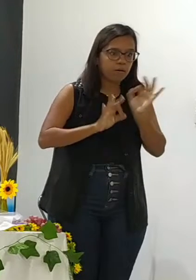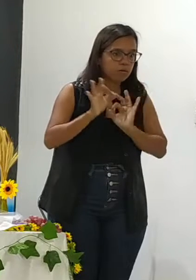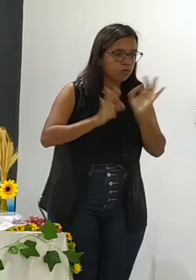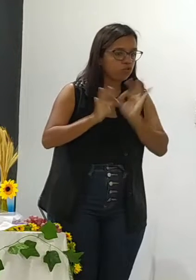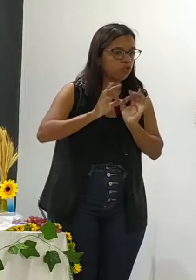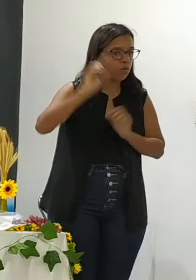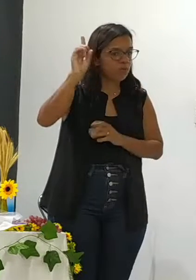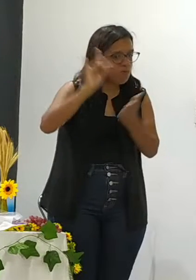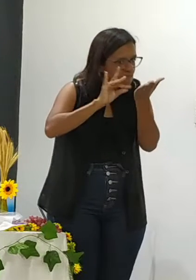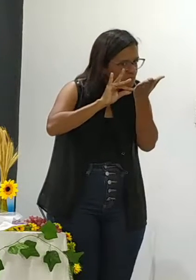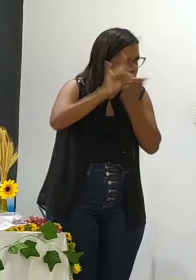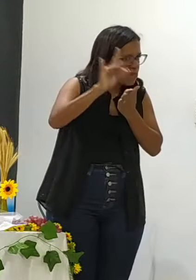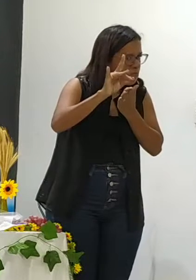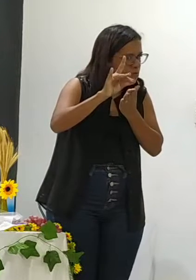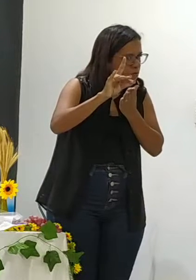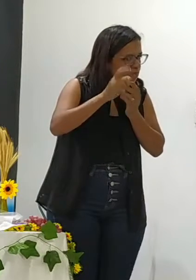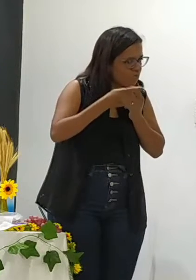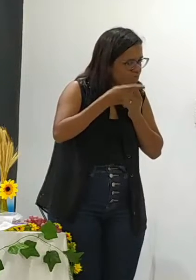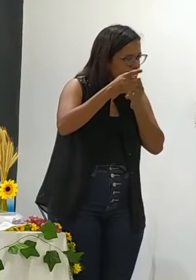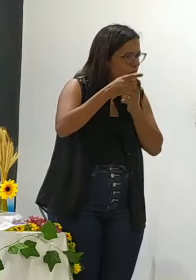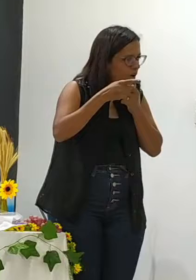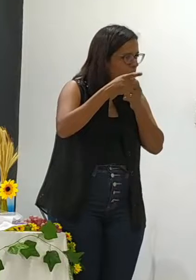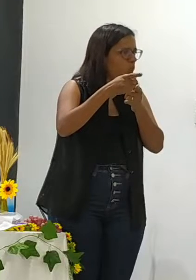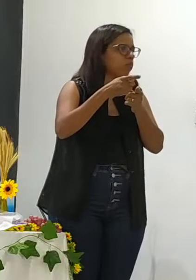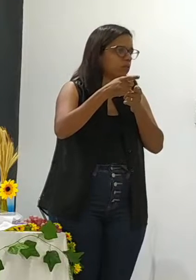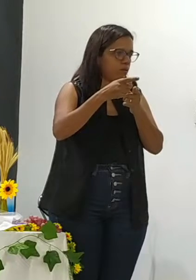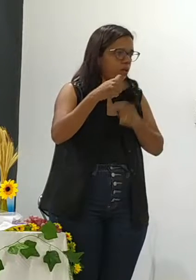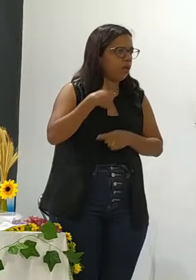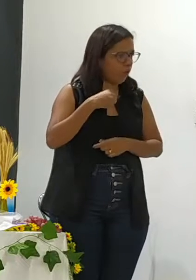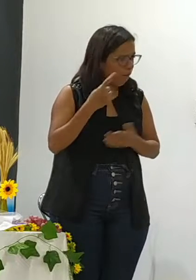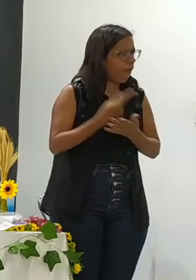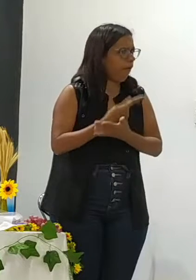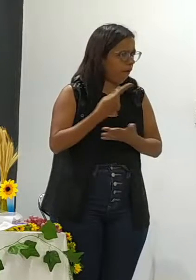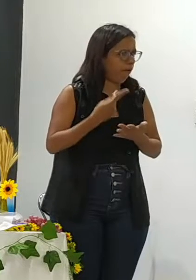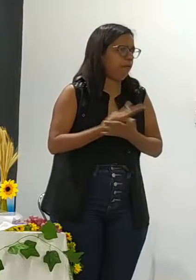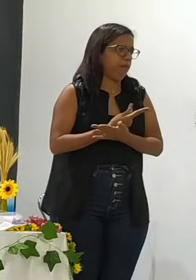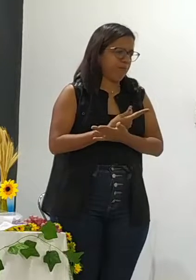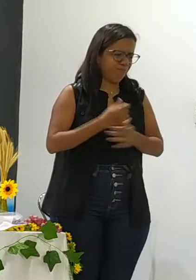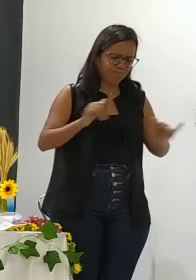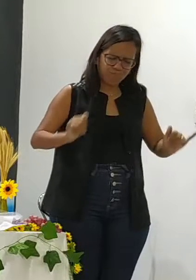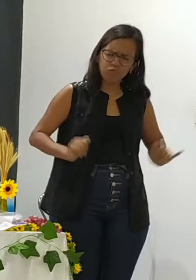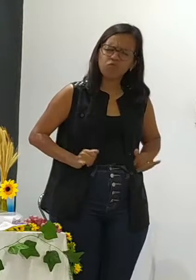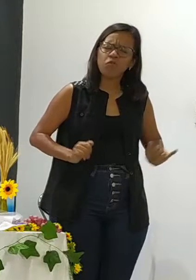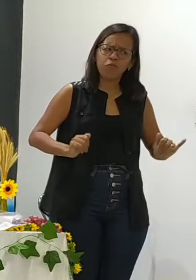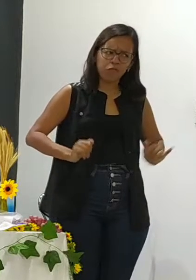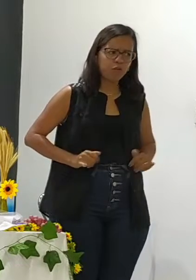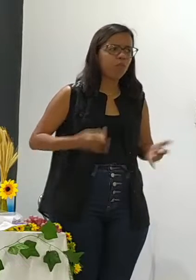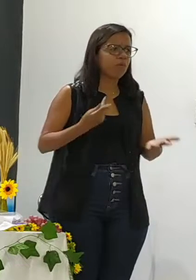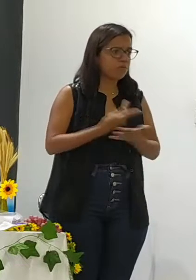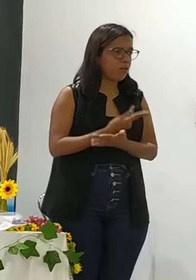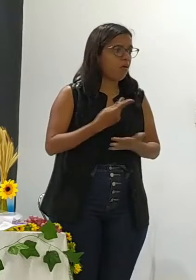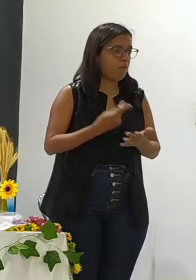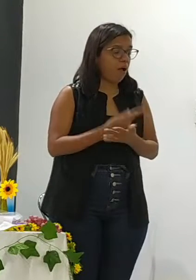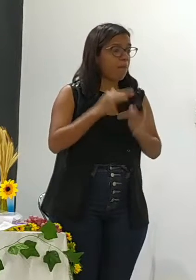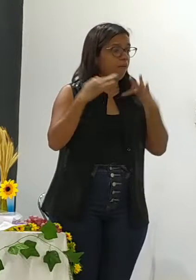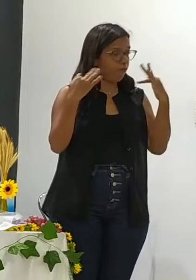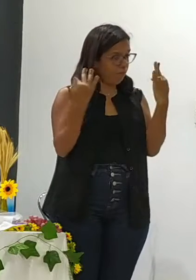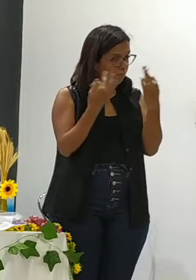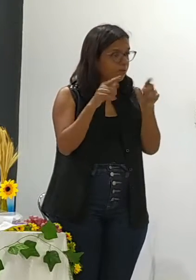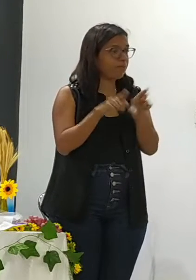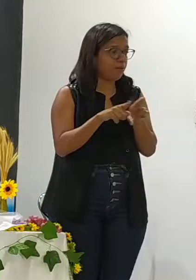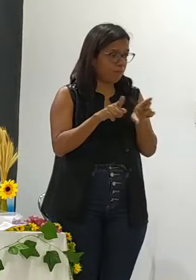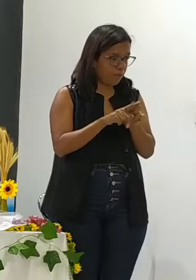coisa do inimigo das nossas almas. Eu cometi erros, irmão, e sofri com isso. Minha família